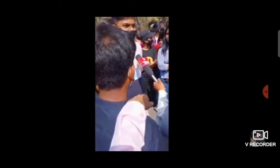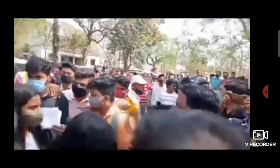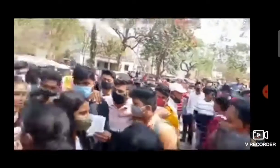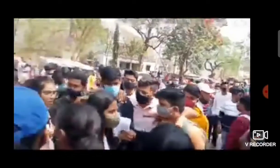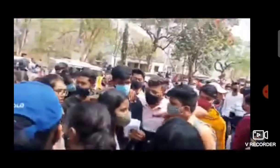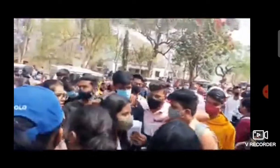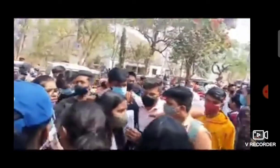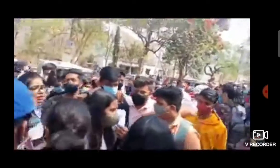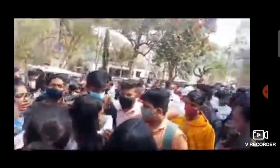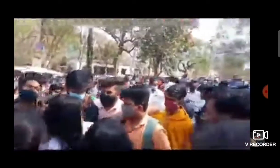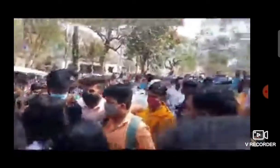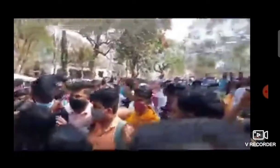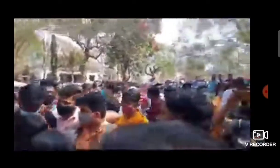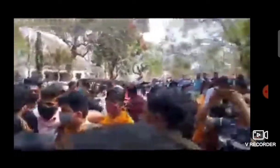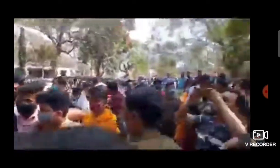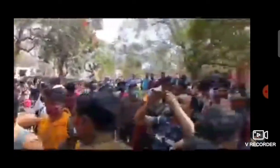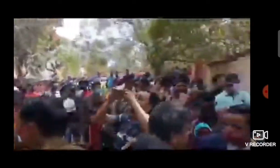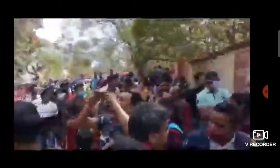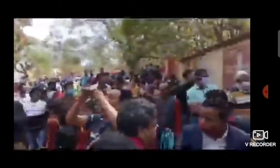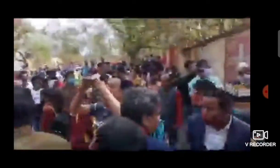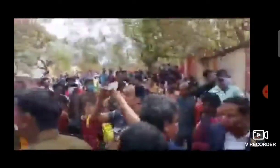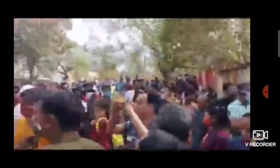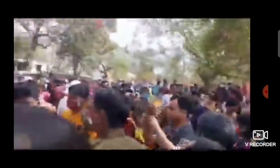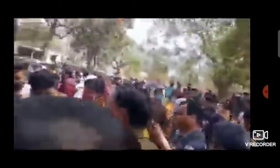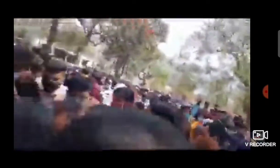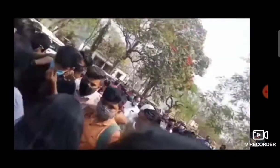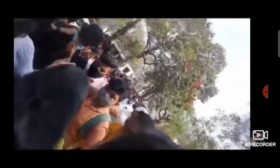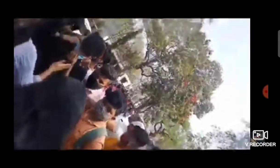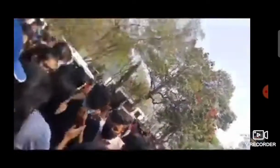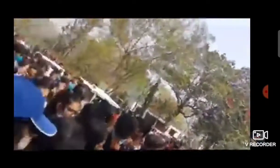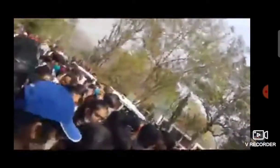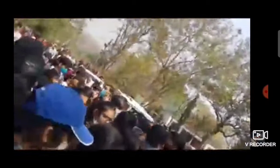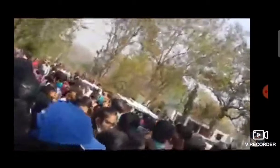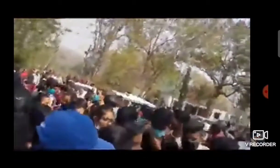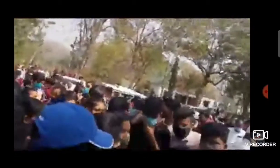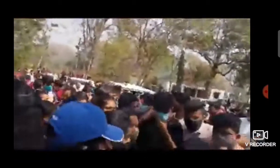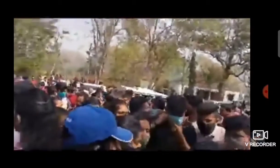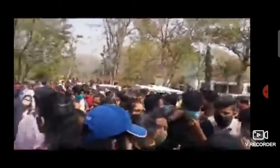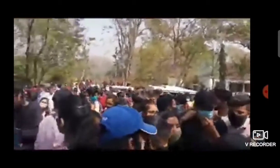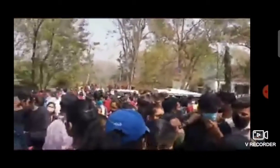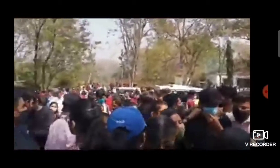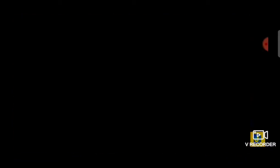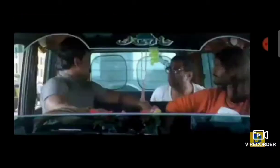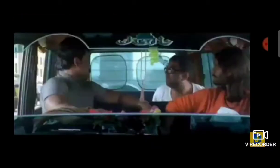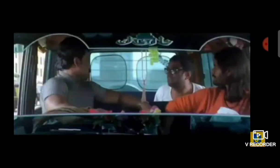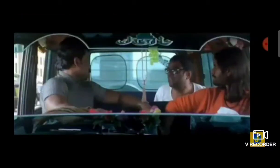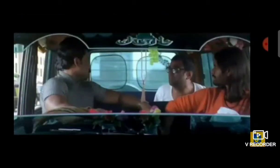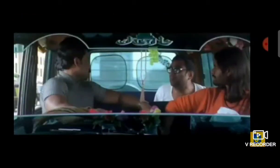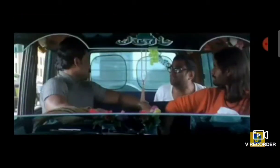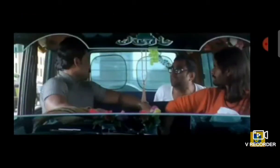गया कि नहीं हुआ हुआ था कि हाईड्राइड तो कोई वाहन उपलब्ध है बाबा टाइम